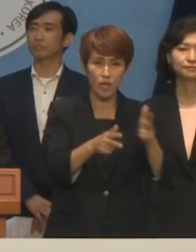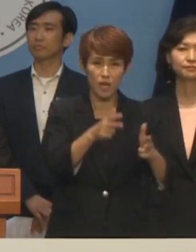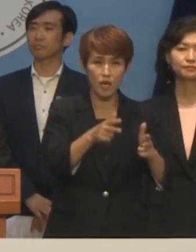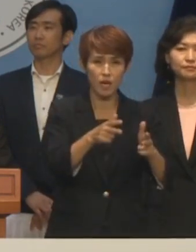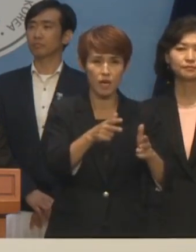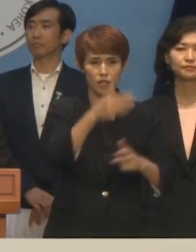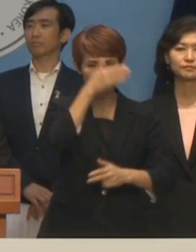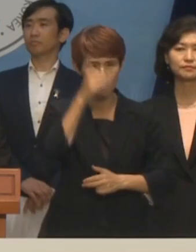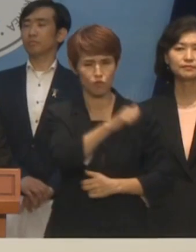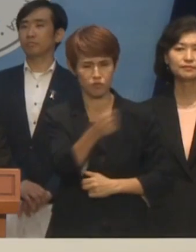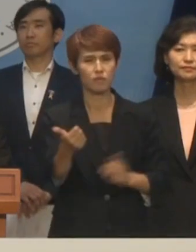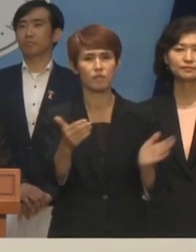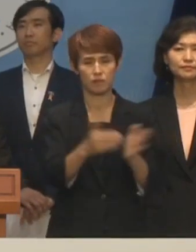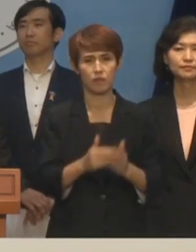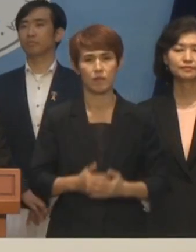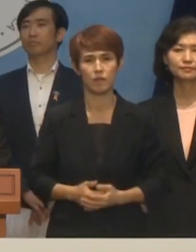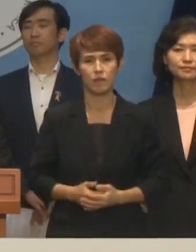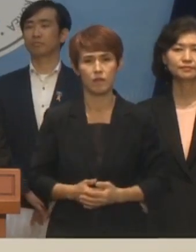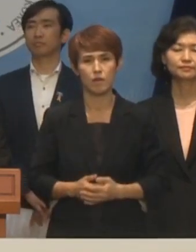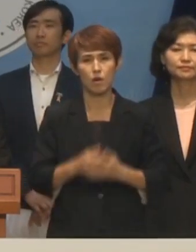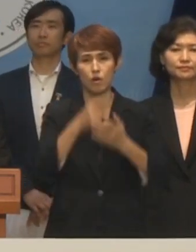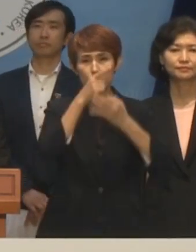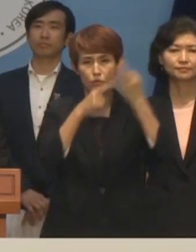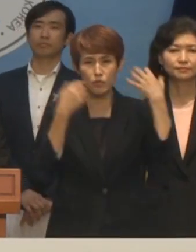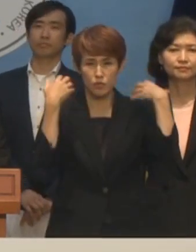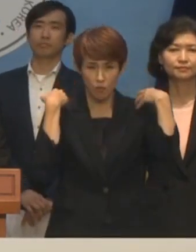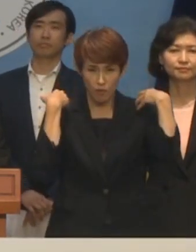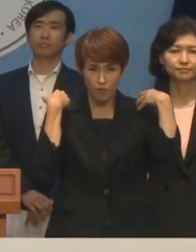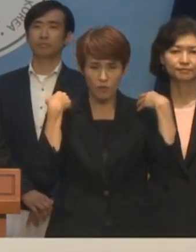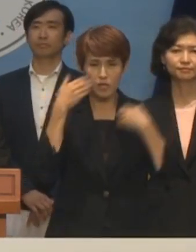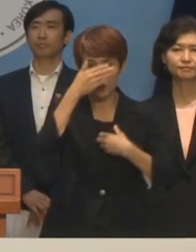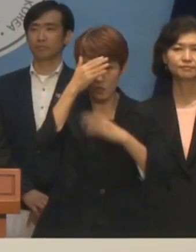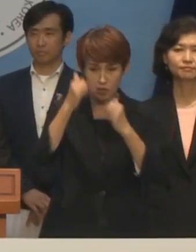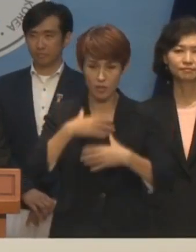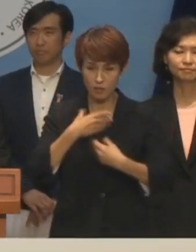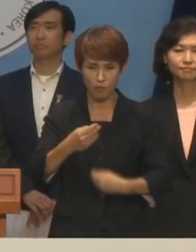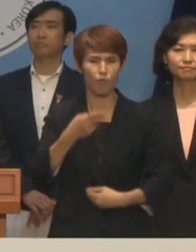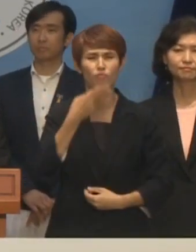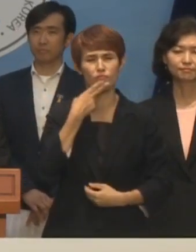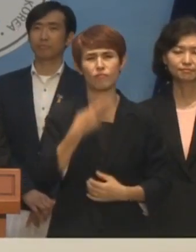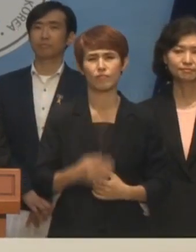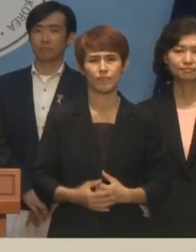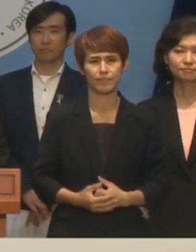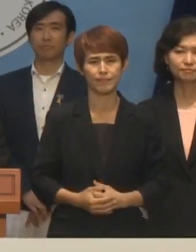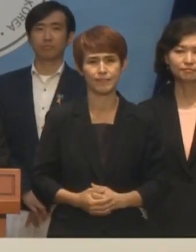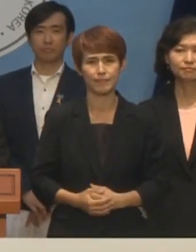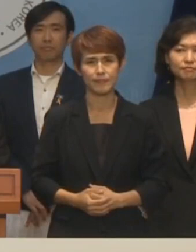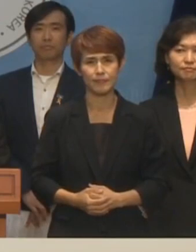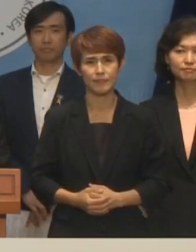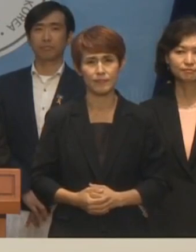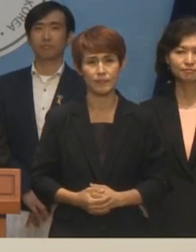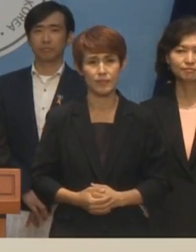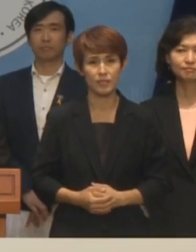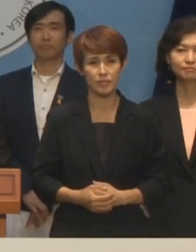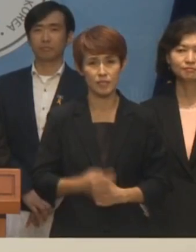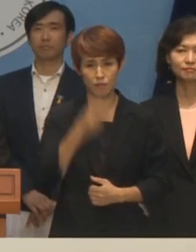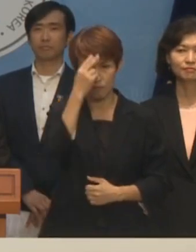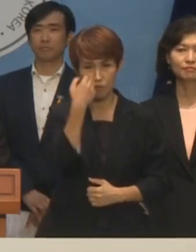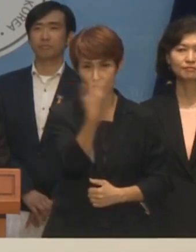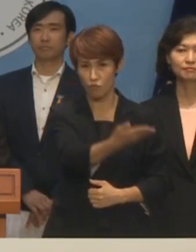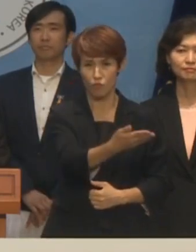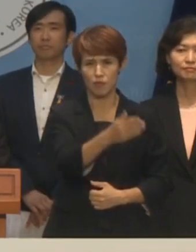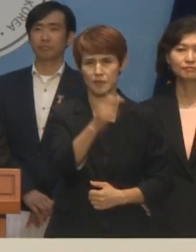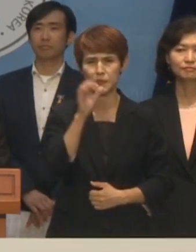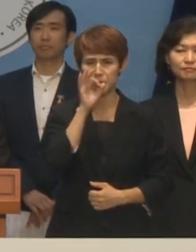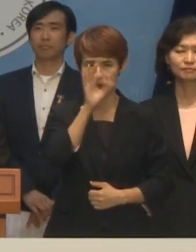군대부터 일터까지 윤석열 정권 아래 청년들에게 안전한 나라는 없습니다. 이제 더 이상 봐줄 수가 없습니다.